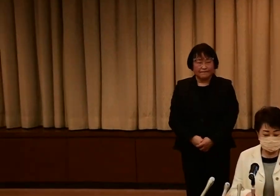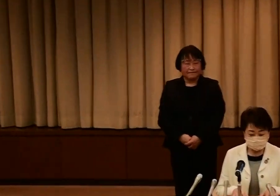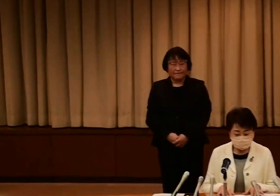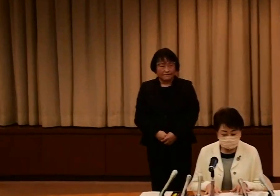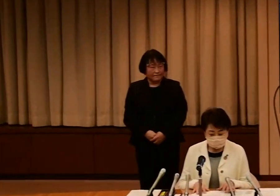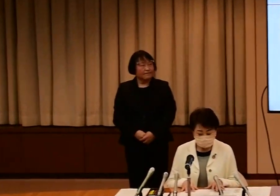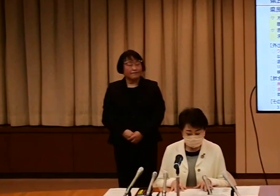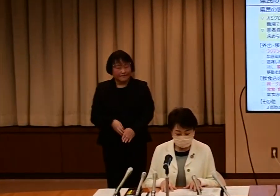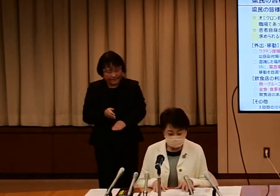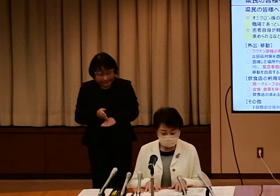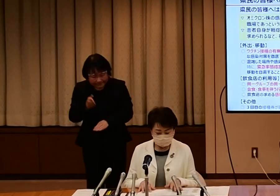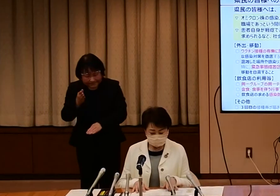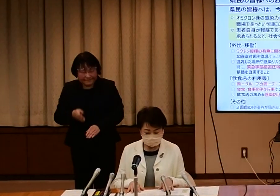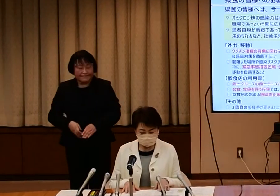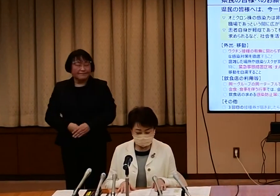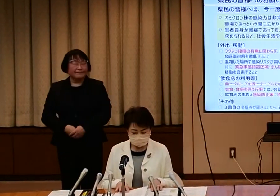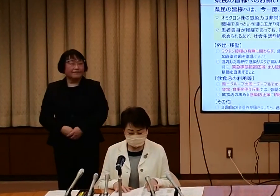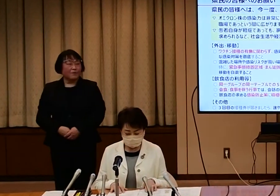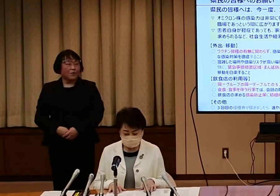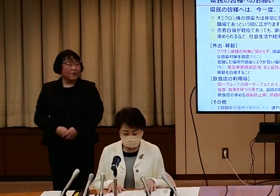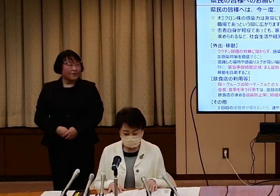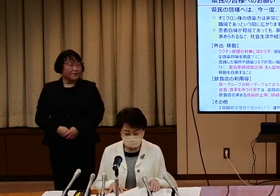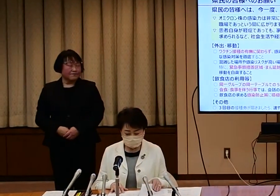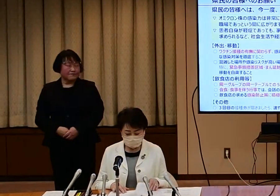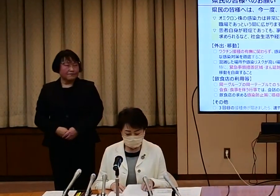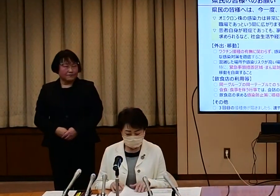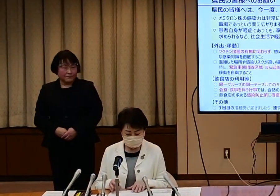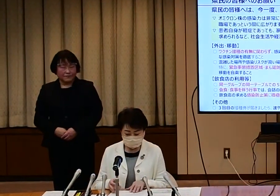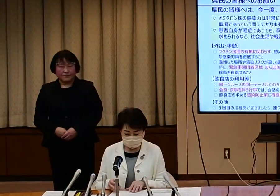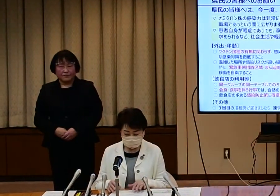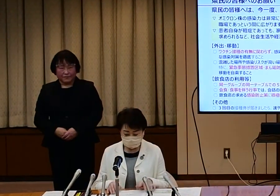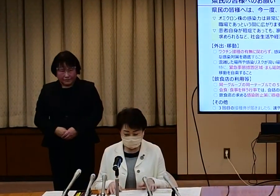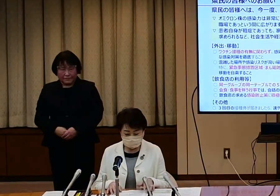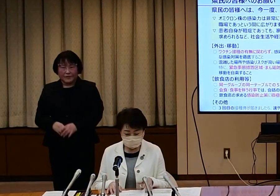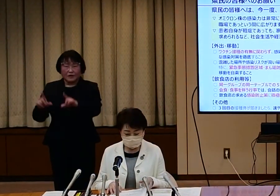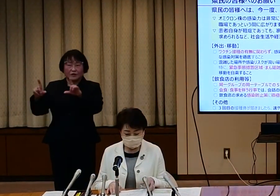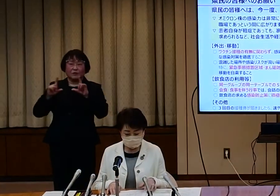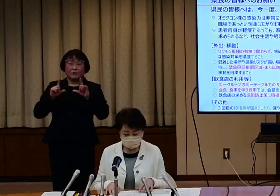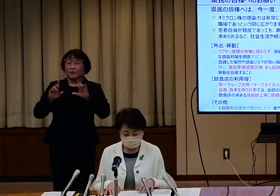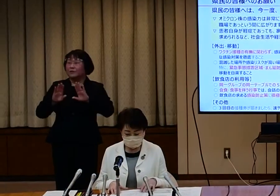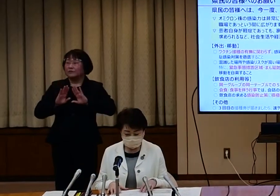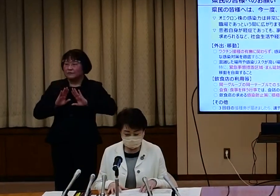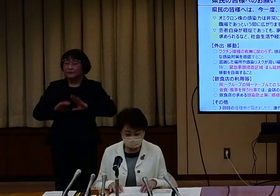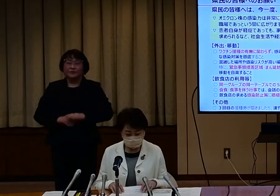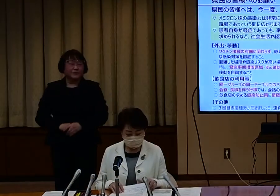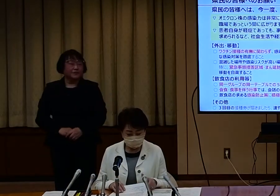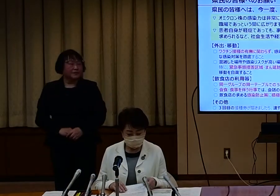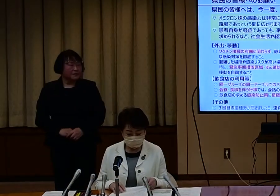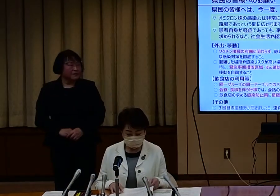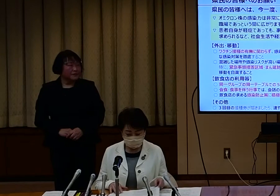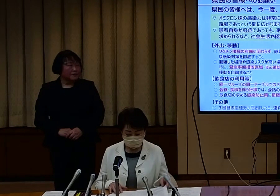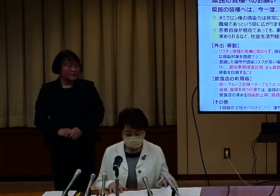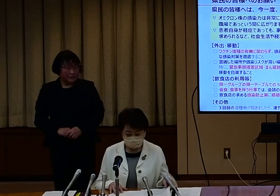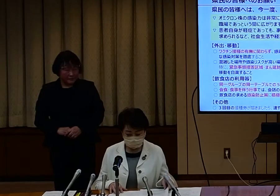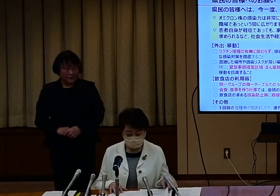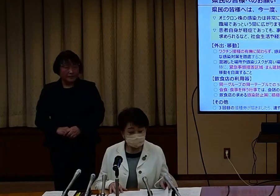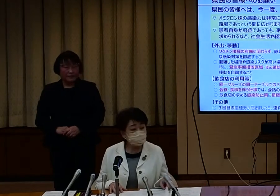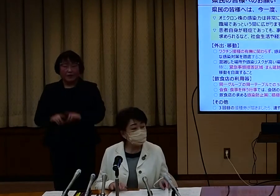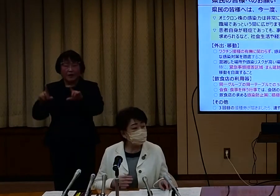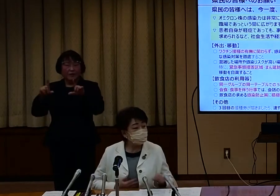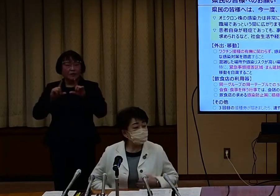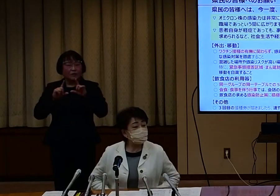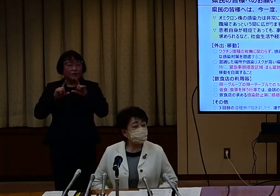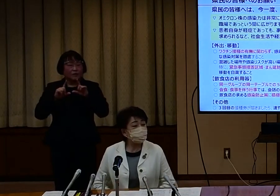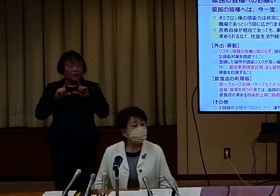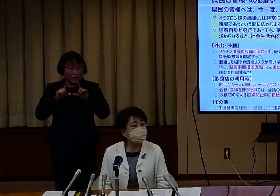ありがとうございました。それではここでご質問等をお受けしたいと思います。なお、質問については